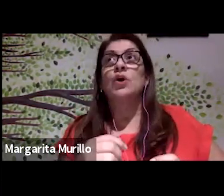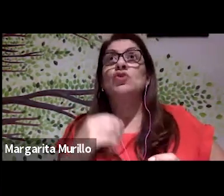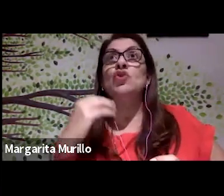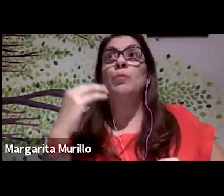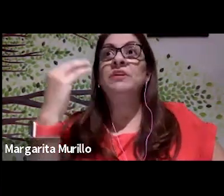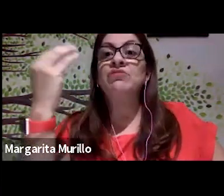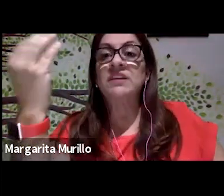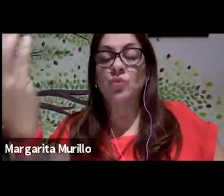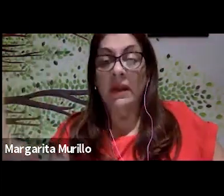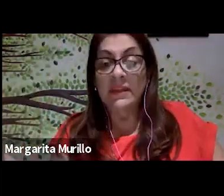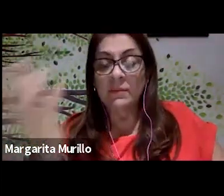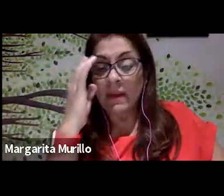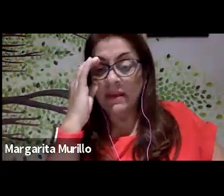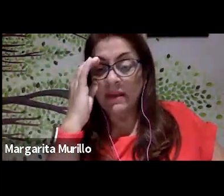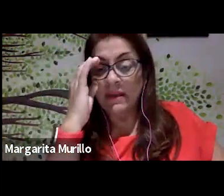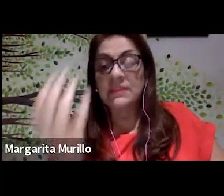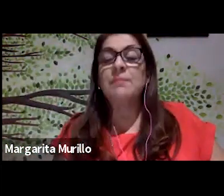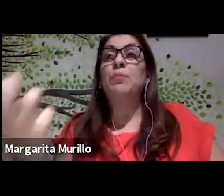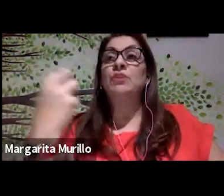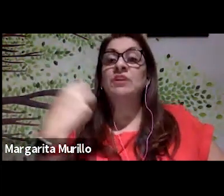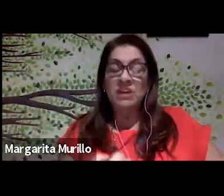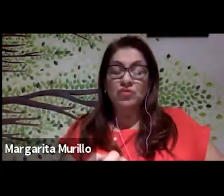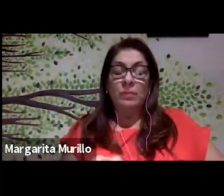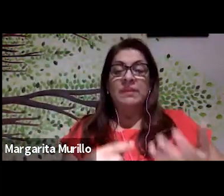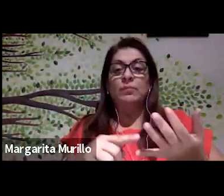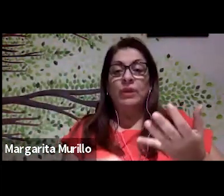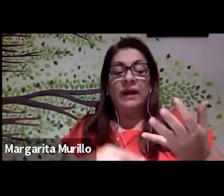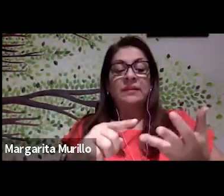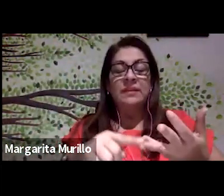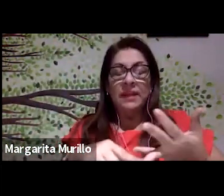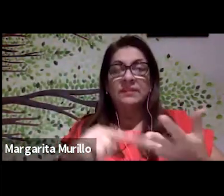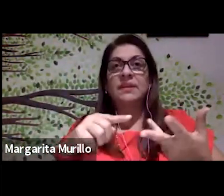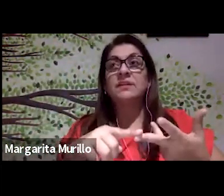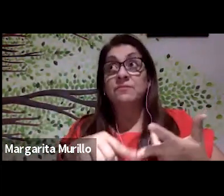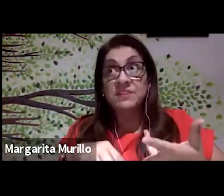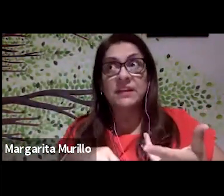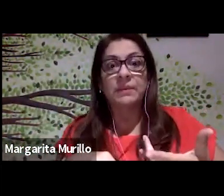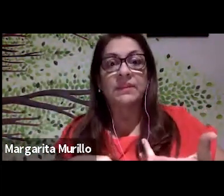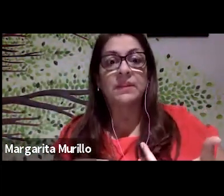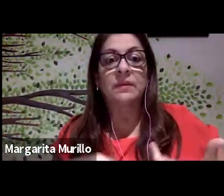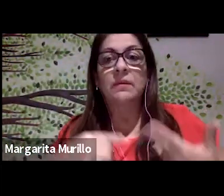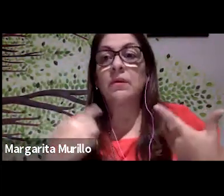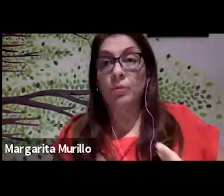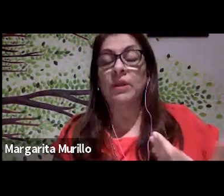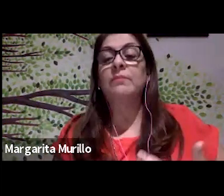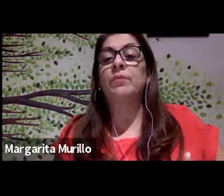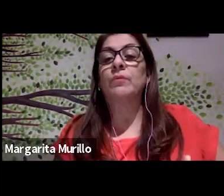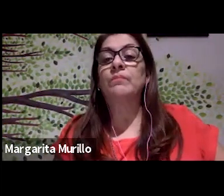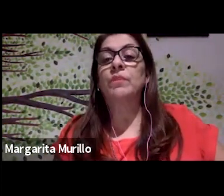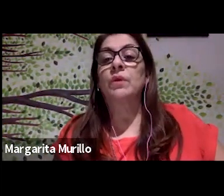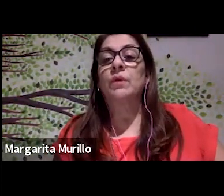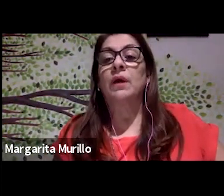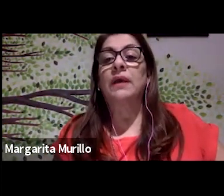decir no pone en riesgo a alguien más ni me pone en riesgo a mí ni moral ni ética ni físicamente por